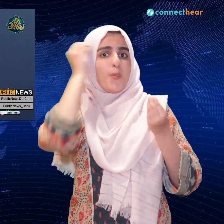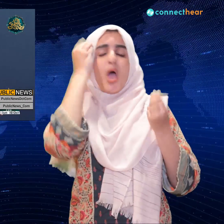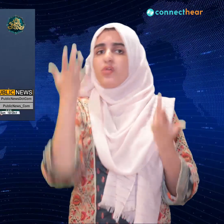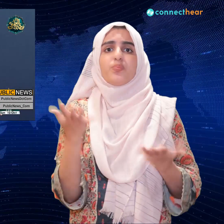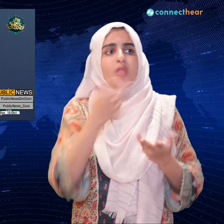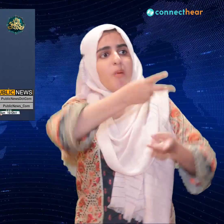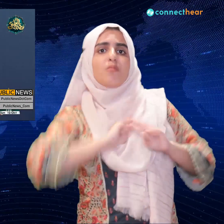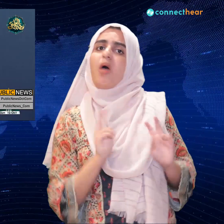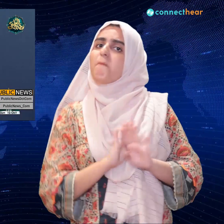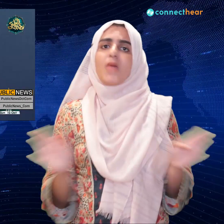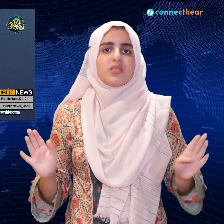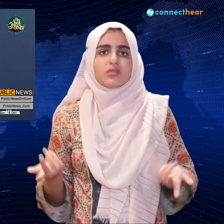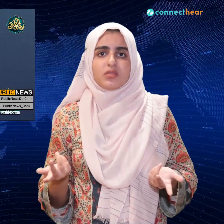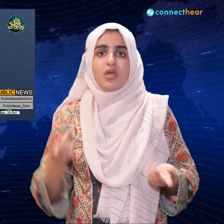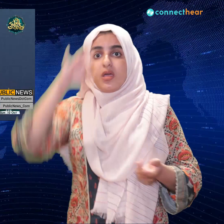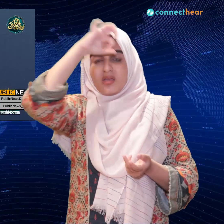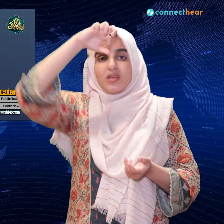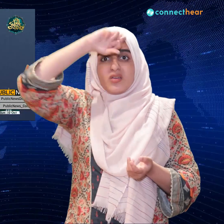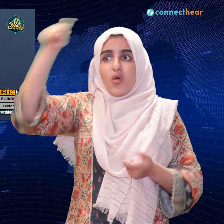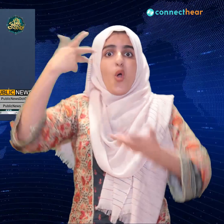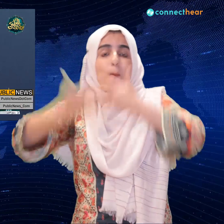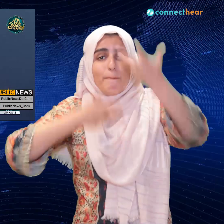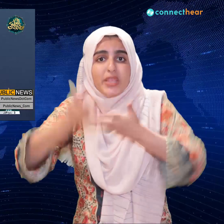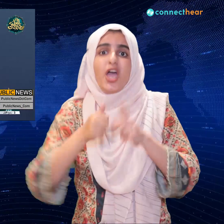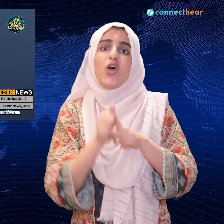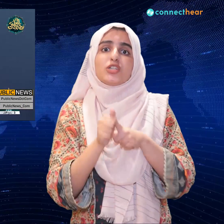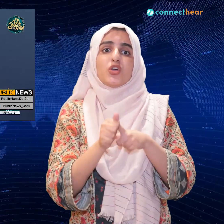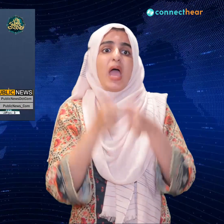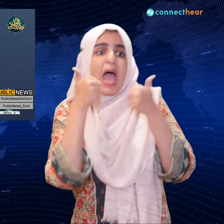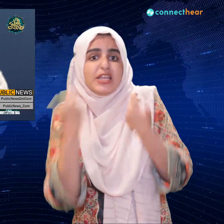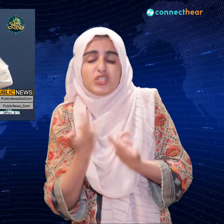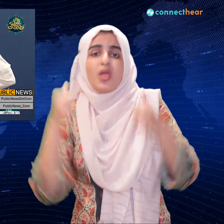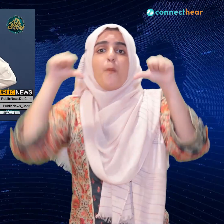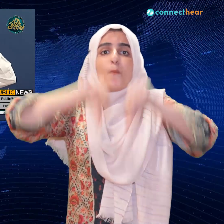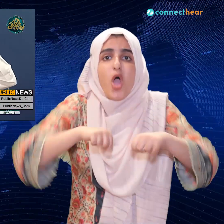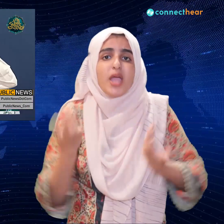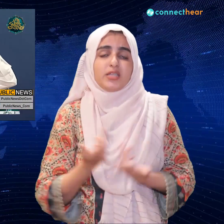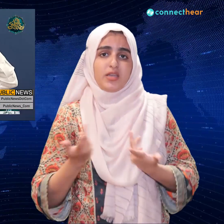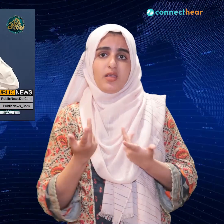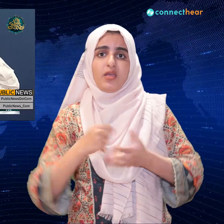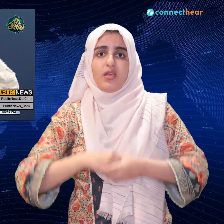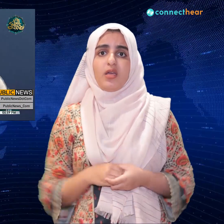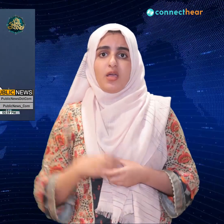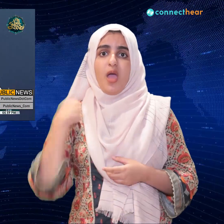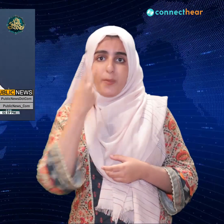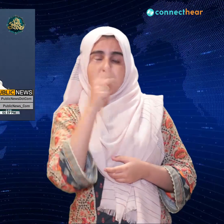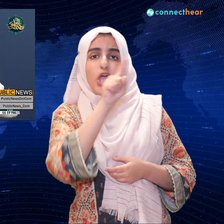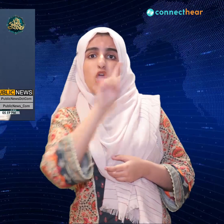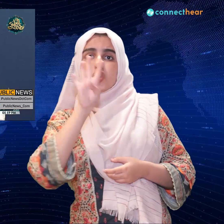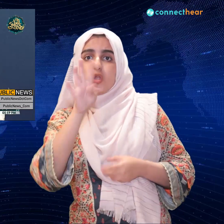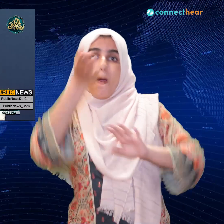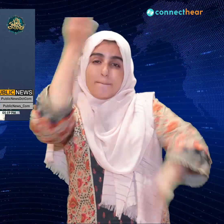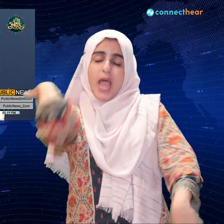کہ اس کے اثرات کیا ہے، ڈائریکٹ امپیکٹ ہماری آنکھوں کے سامنے۔ 14 شادیوں میں صرف ایک